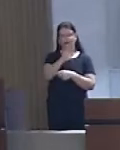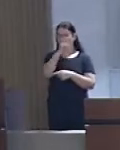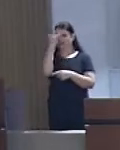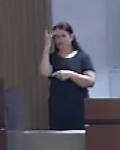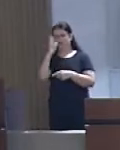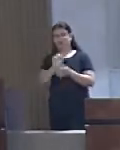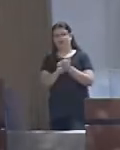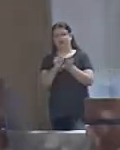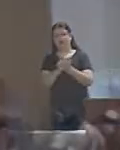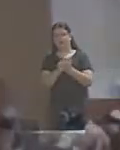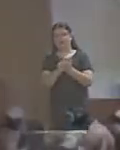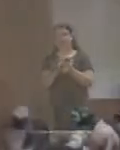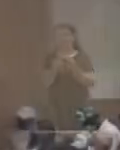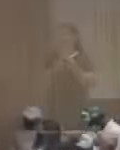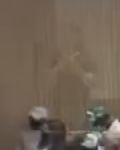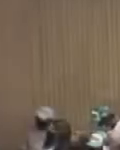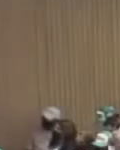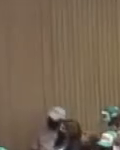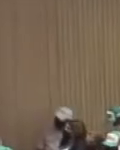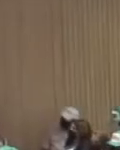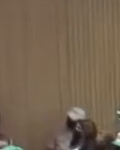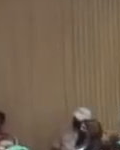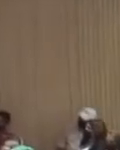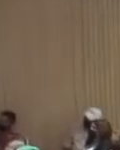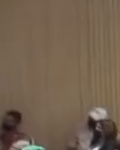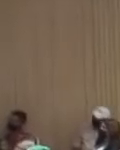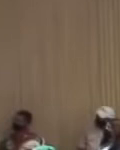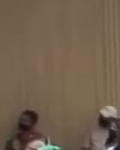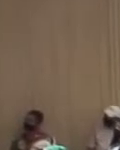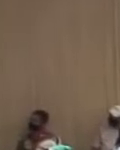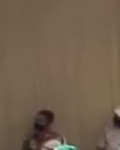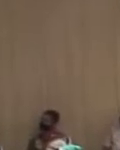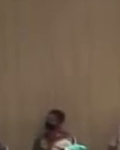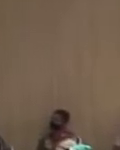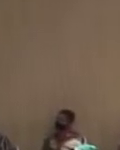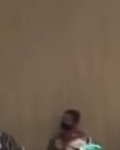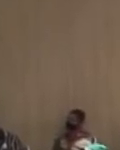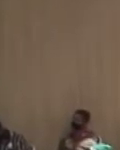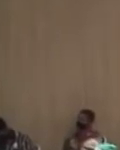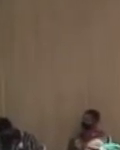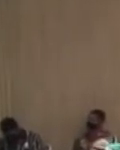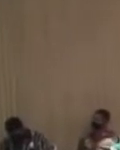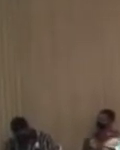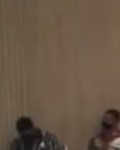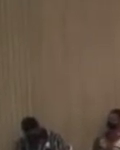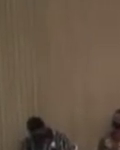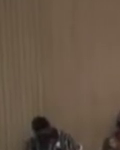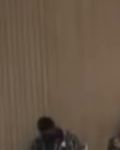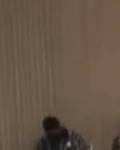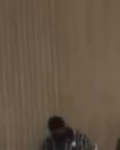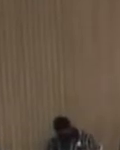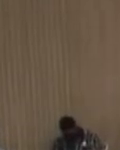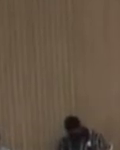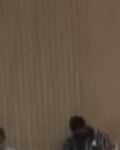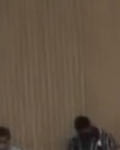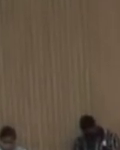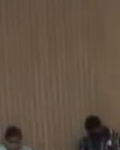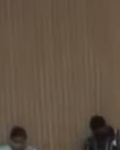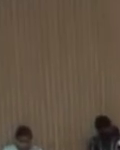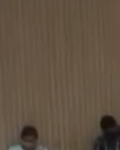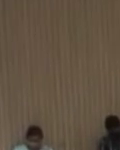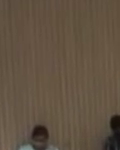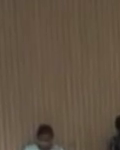numa APS, de presença social, se em qualquer lugar de Pernambuco, do Brasil, de demorar benefício, dificuldade em relação. Por quê? Porque é